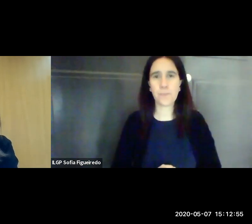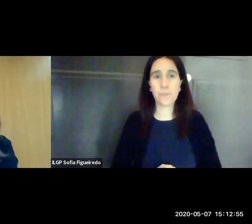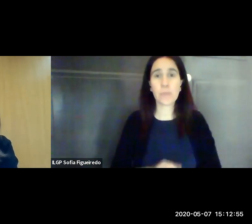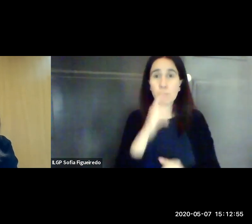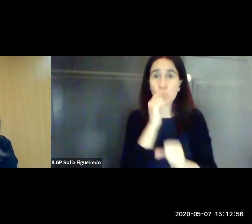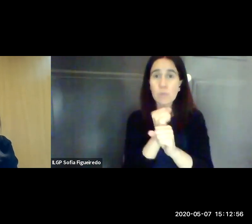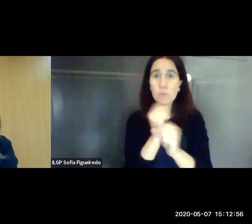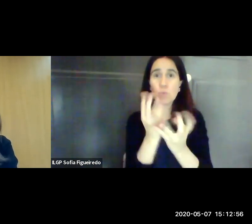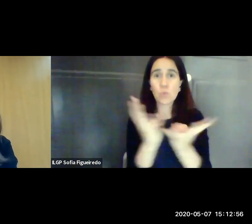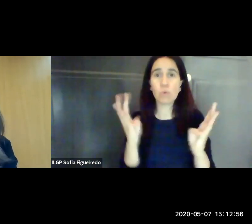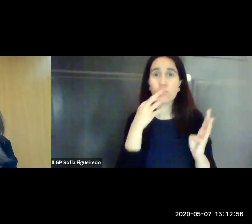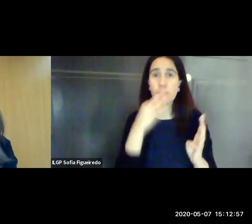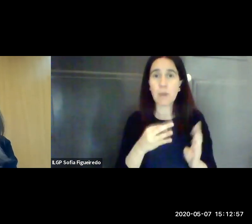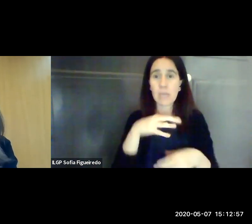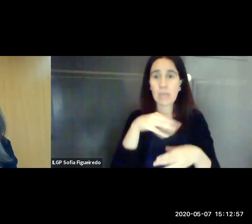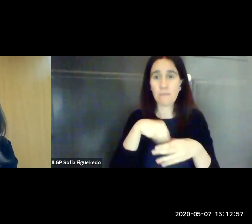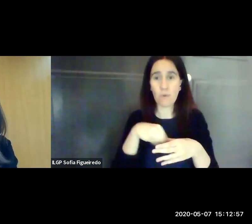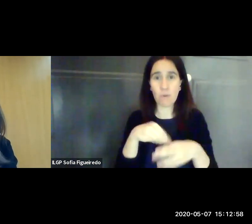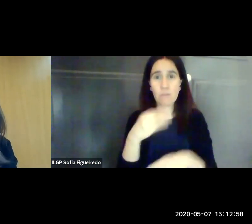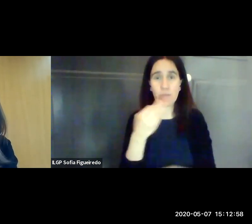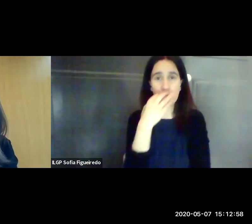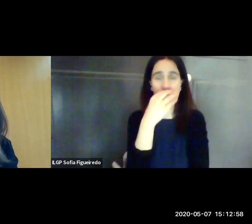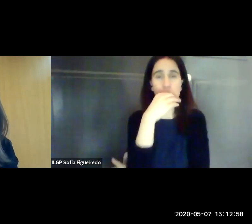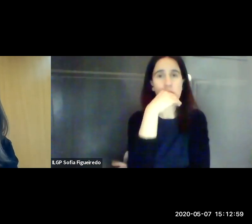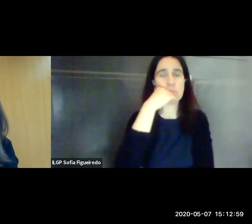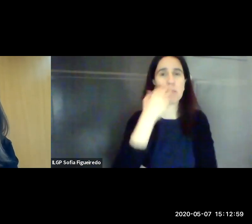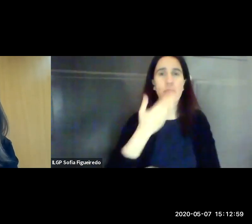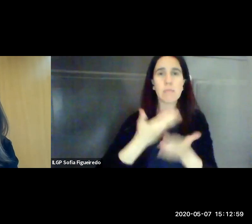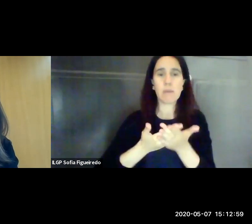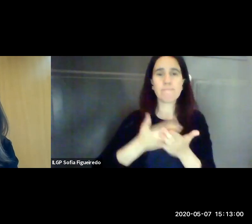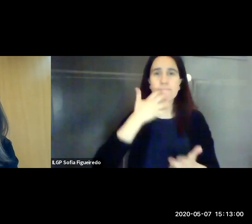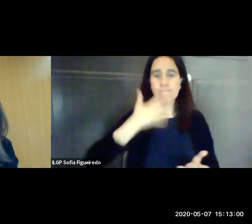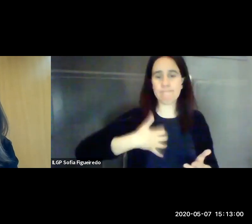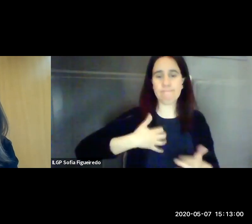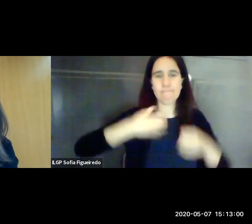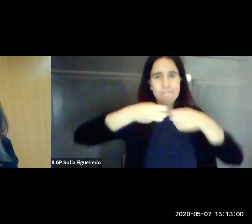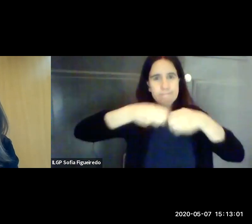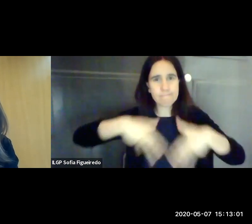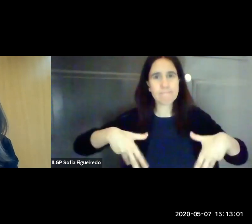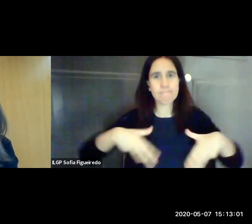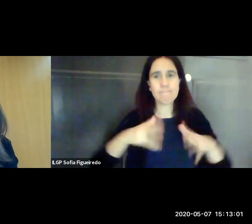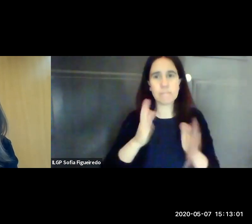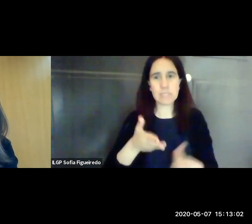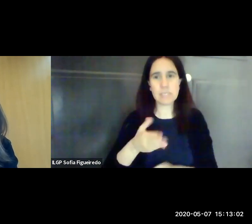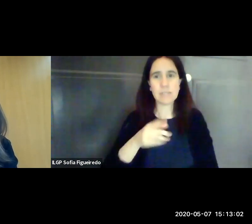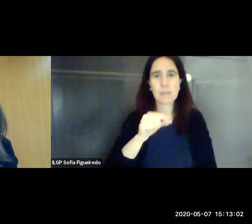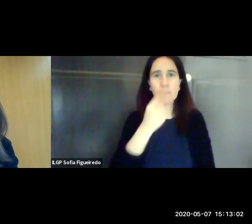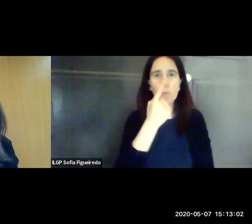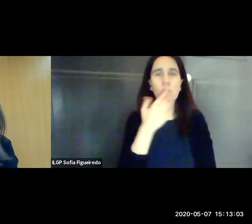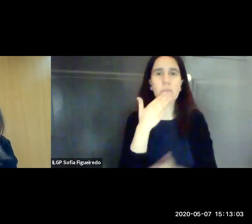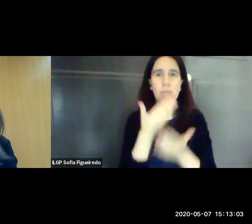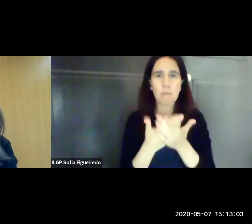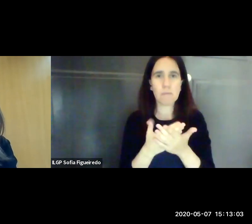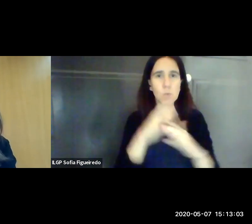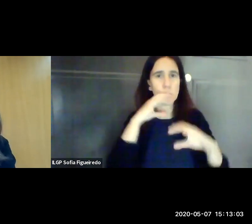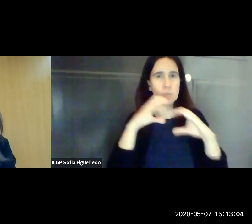trabalhadores e valorizar o orgulho organizacional é também uma das ferramentas, um instrumento que a